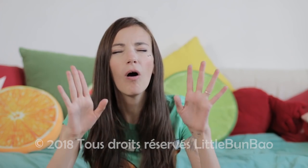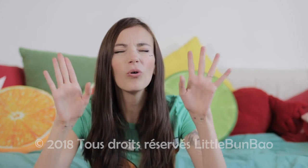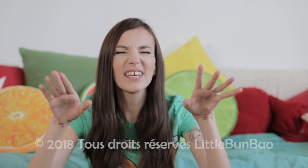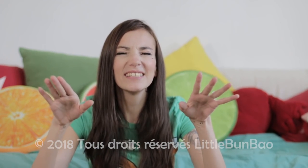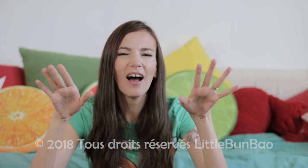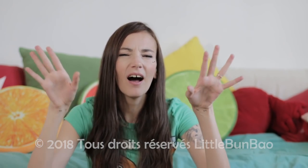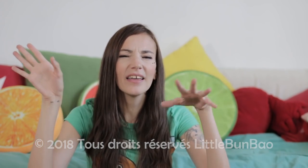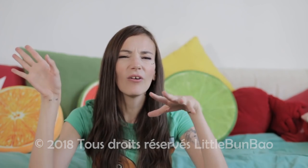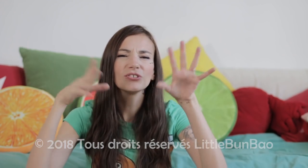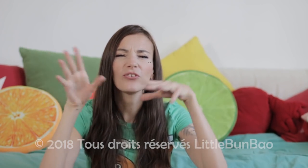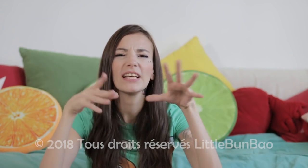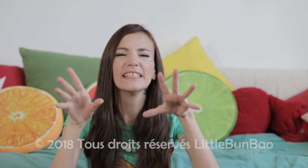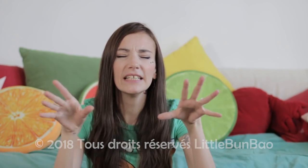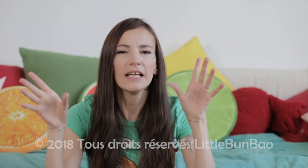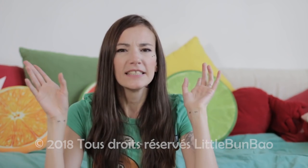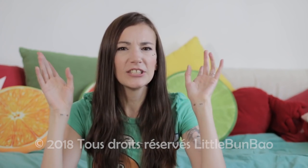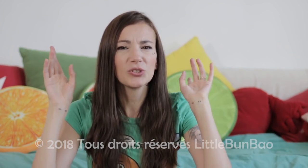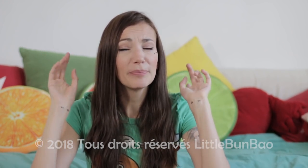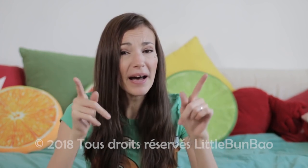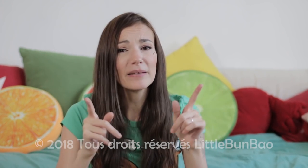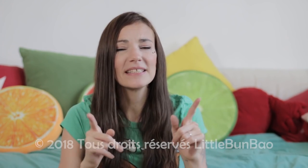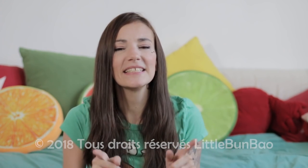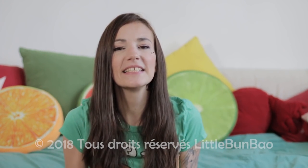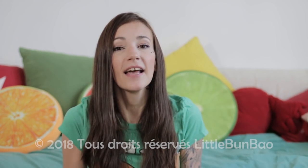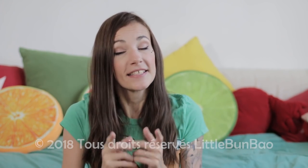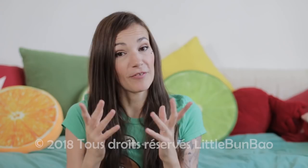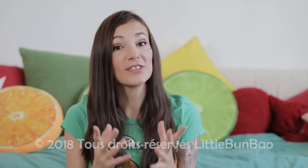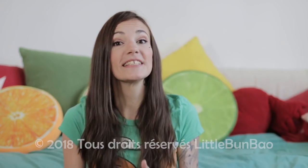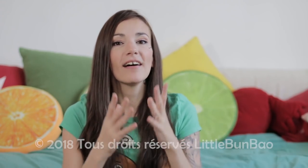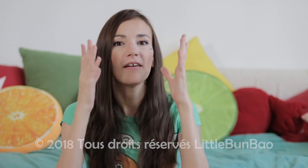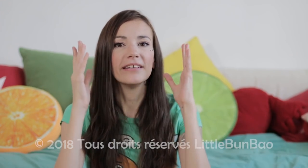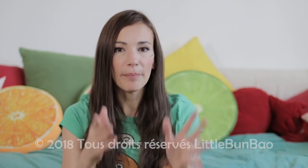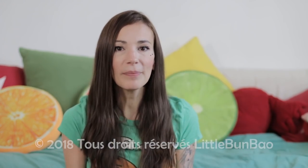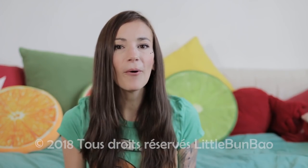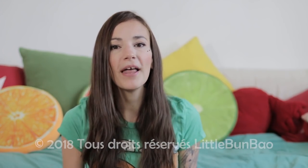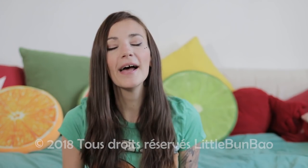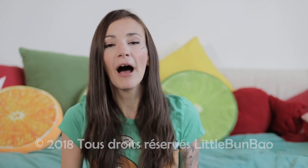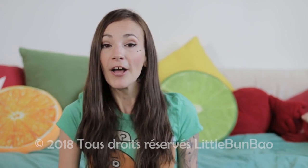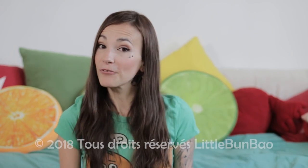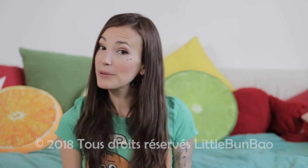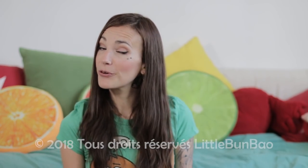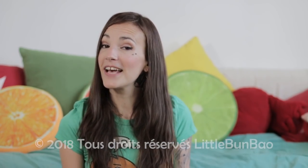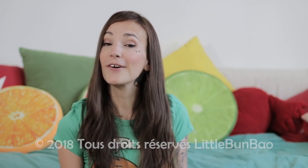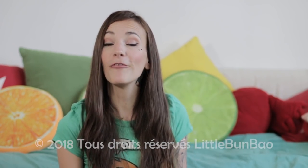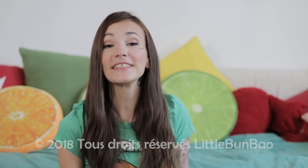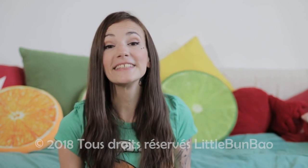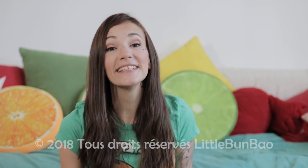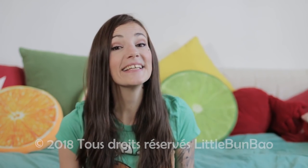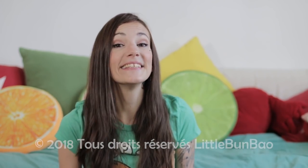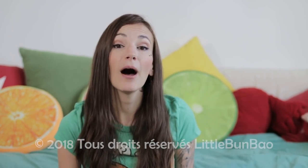au Kenya et en Tanzanie, si je dis pas des bêtises, ça veut dire il n'y a pas de problème. Donc, c'est pour ça qu'on va signer il n'y a